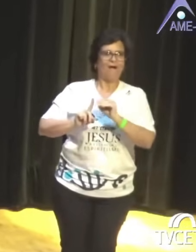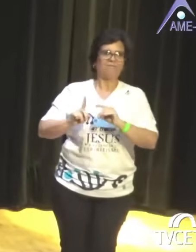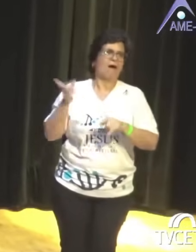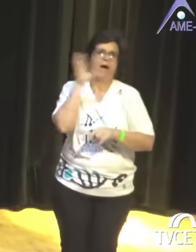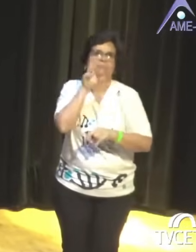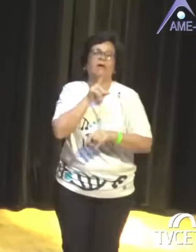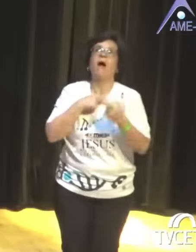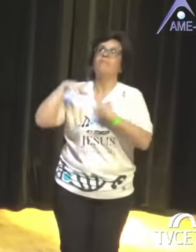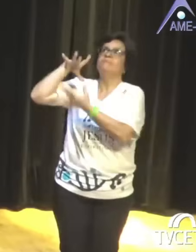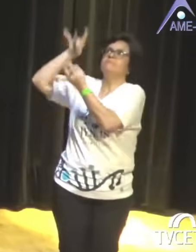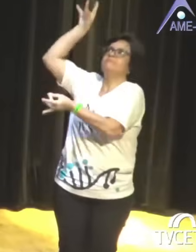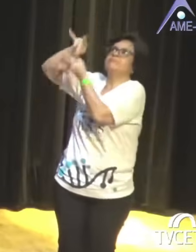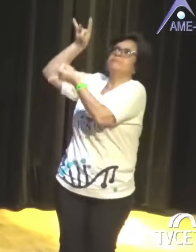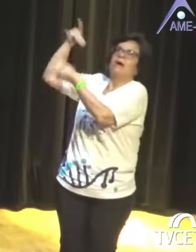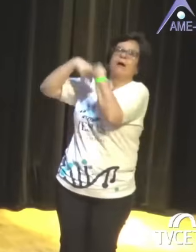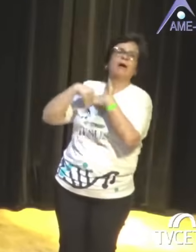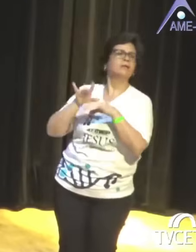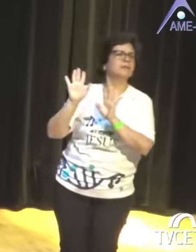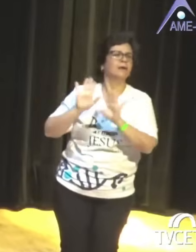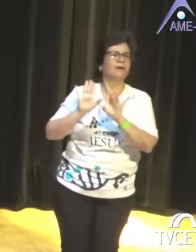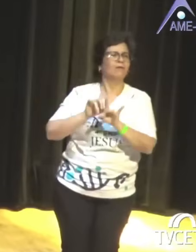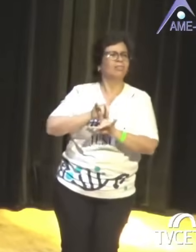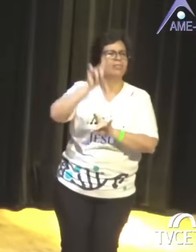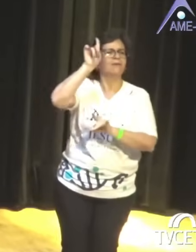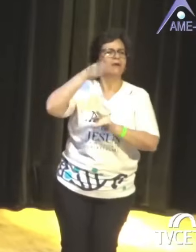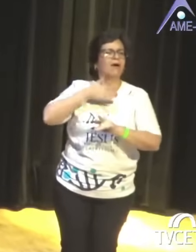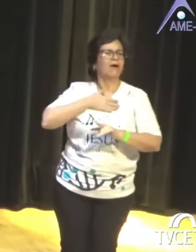correria Deus te criou com